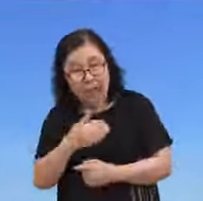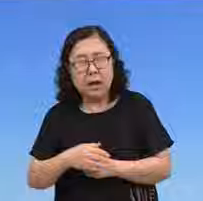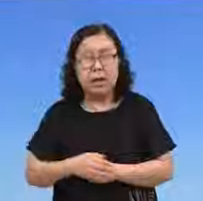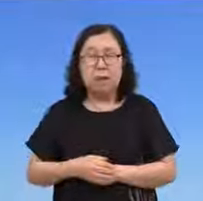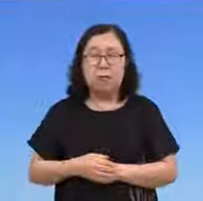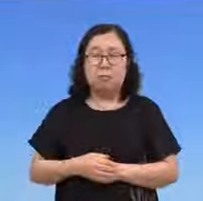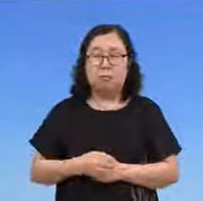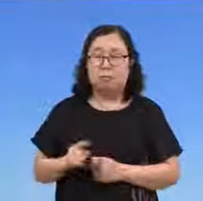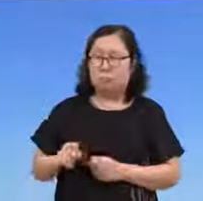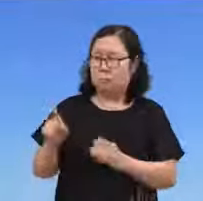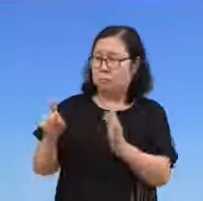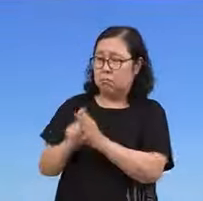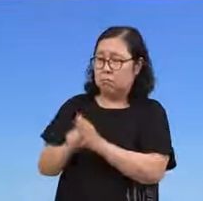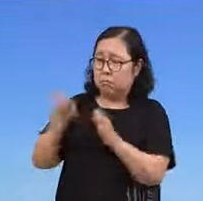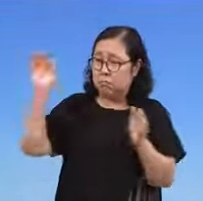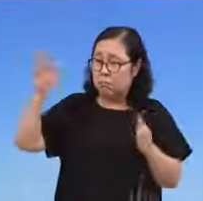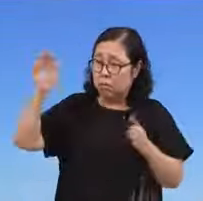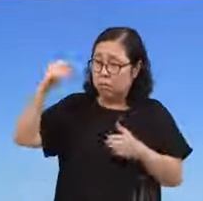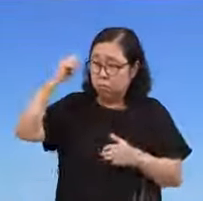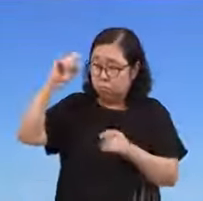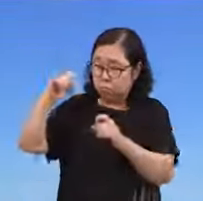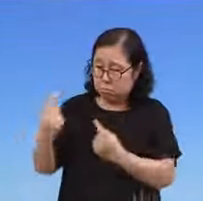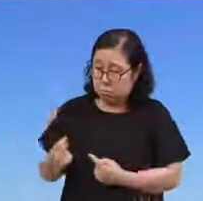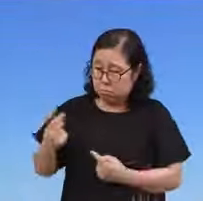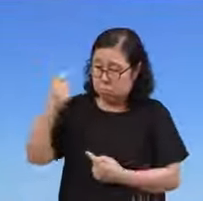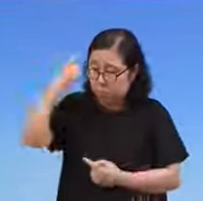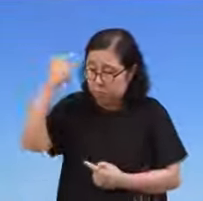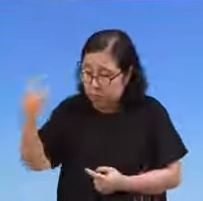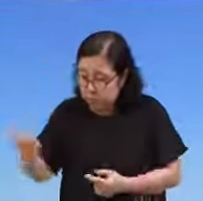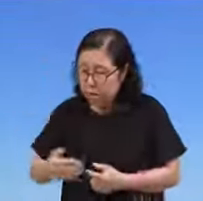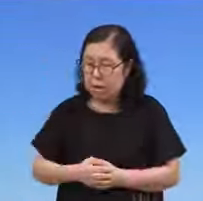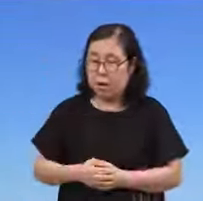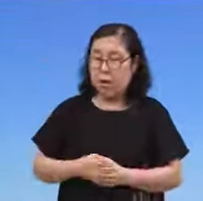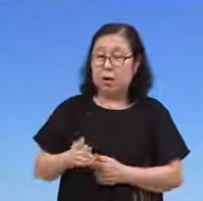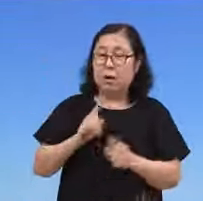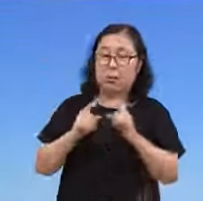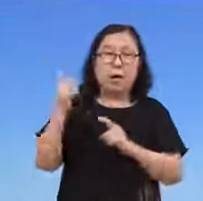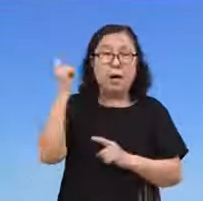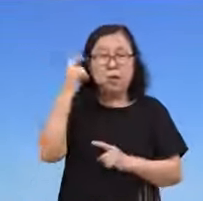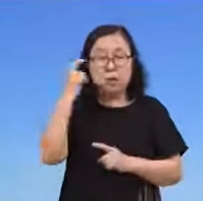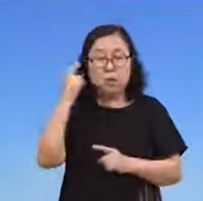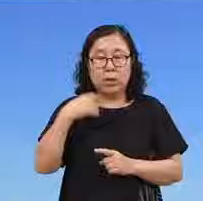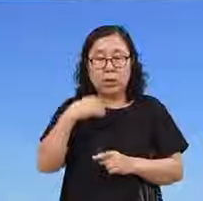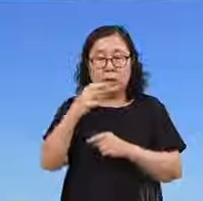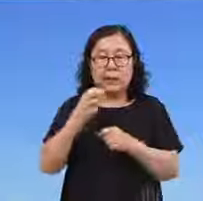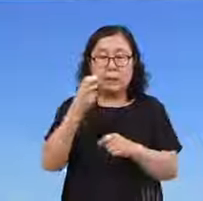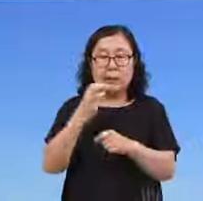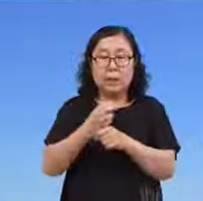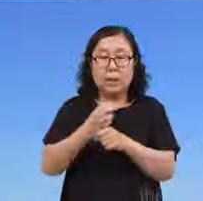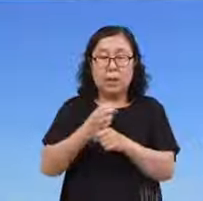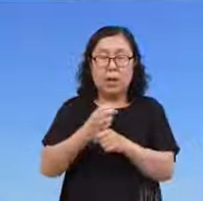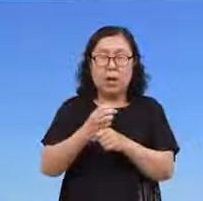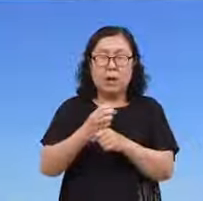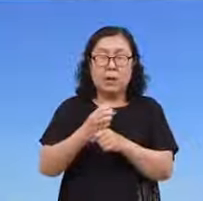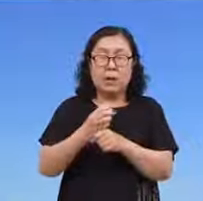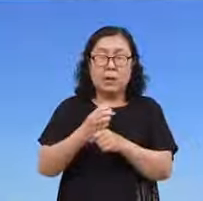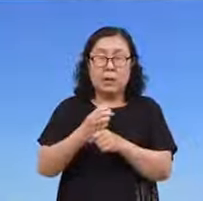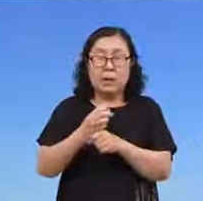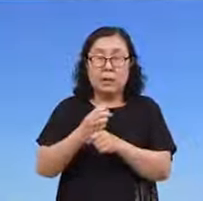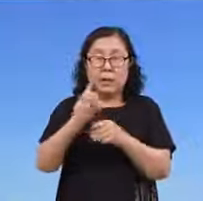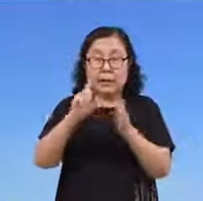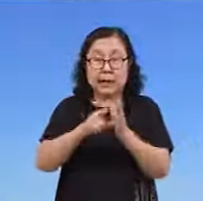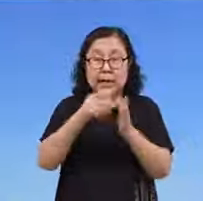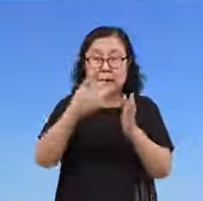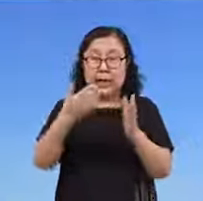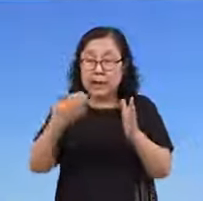줍니까? 신학생이라고 왜 해줘야 되는데요? 그 한마디가 저에게 여러분 30년이 지난 지금까지 왜